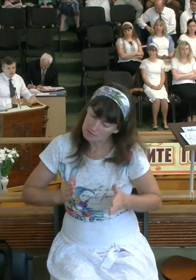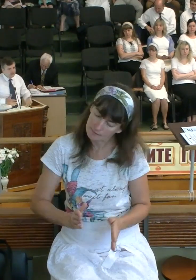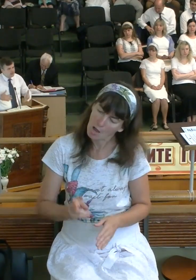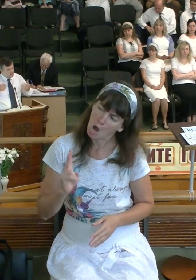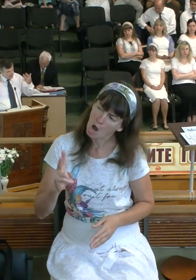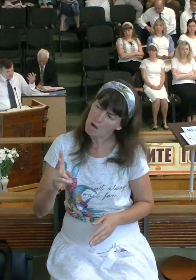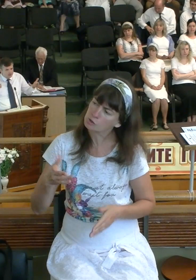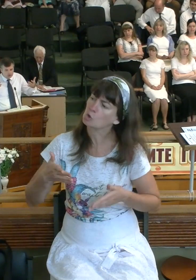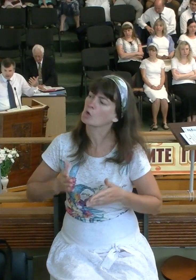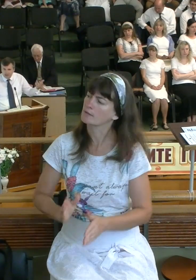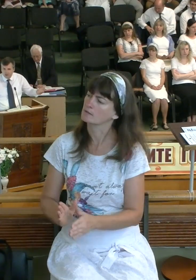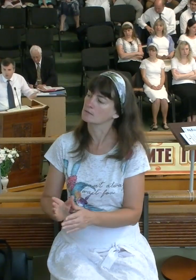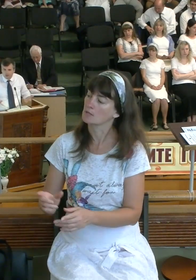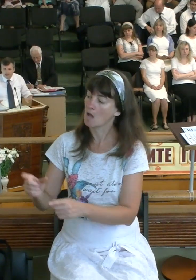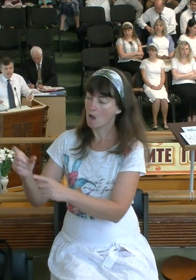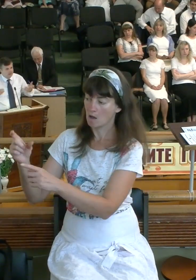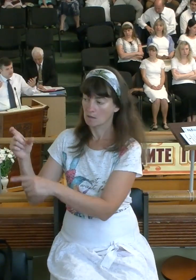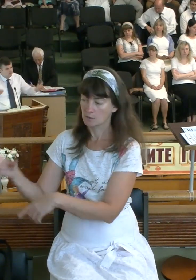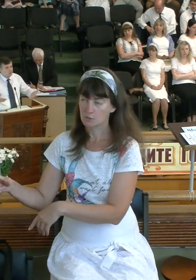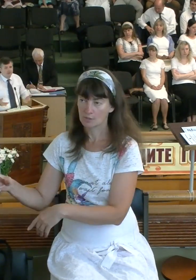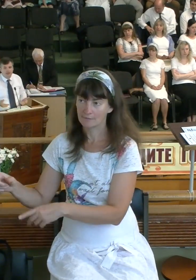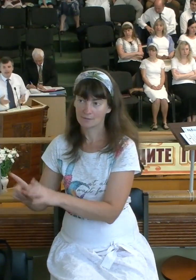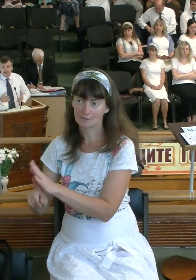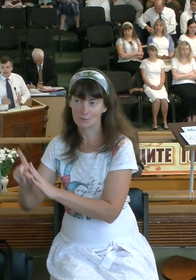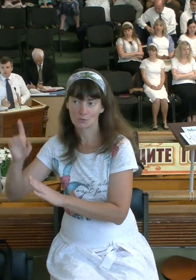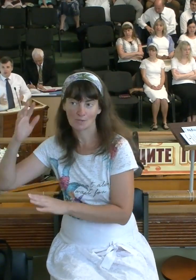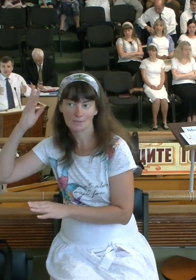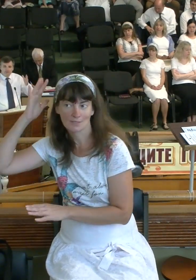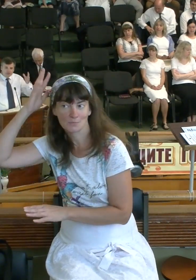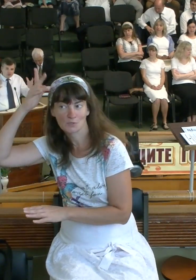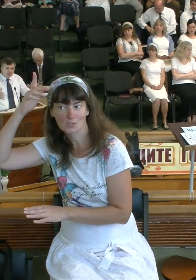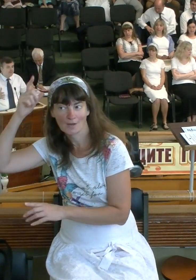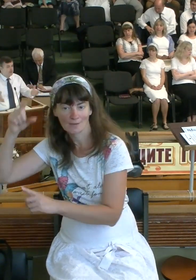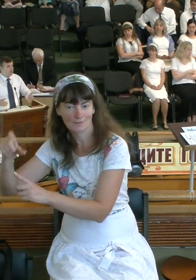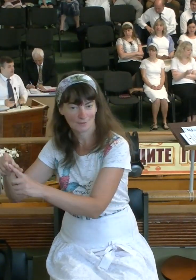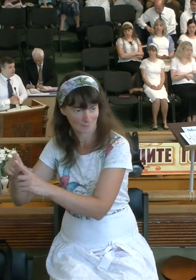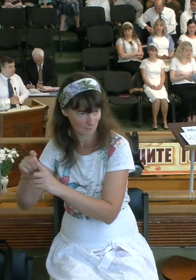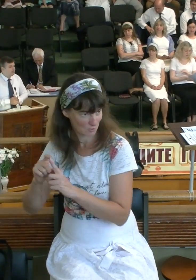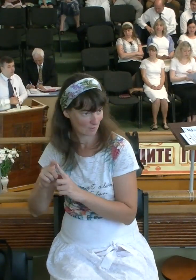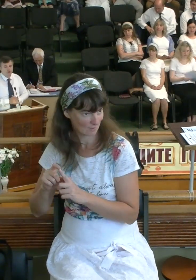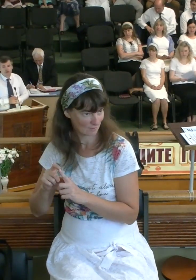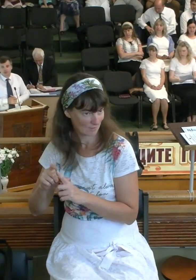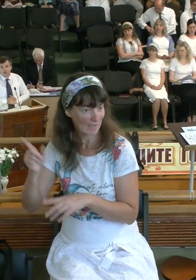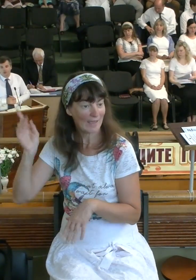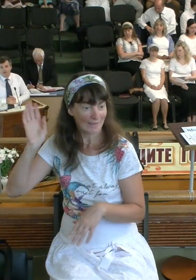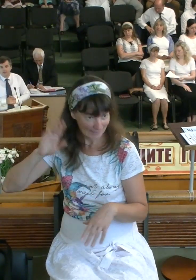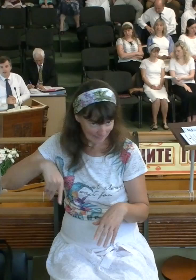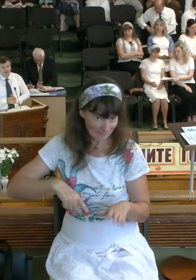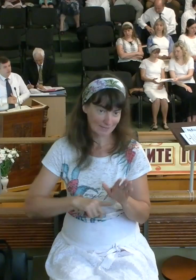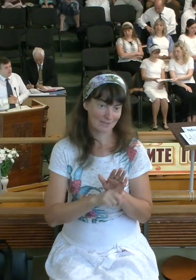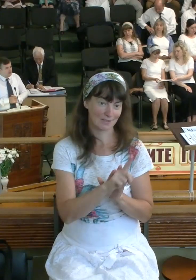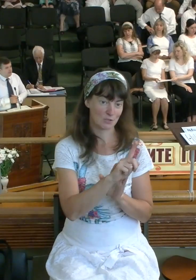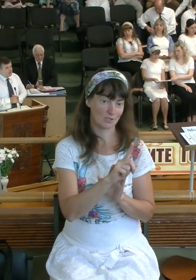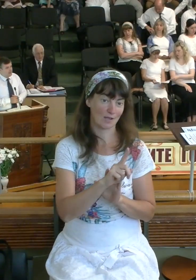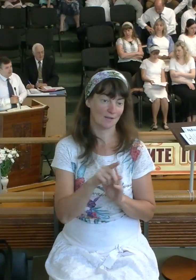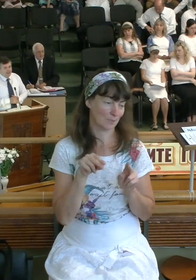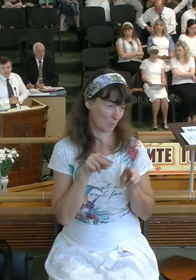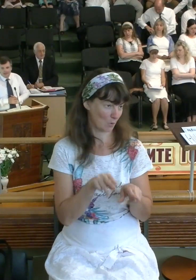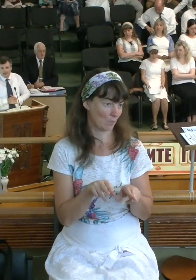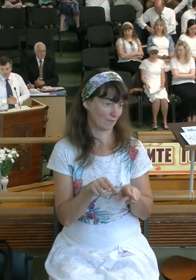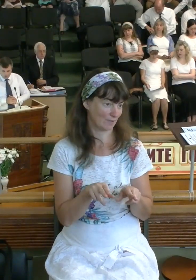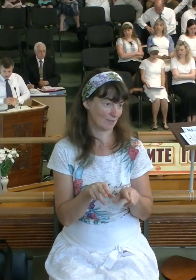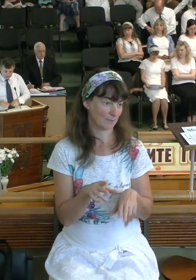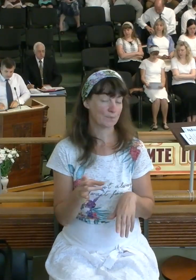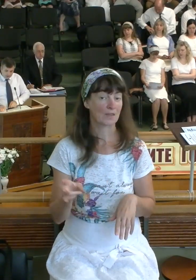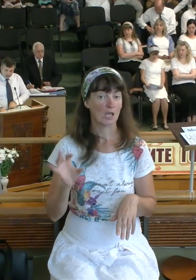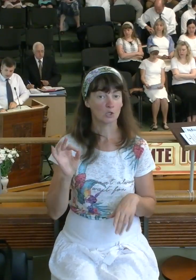родился? И люди как бы они начинали думать, они задавать вопросы, и он начинал им проповедовать Божие Слово. Но этот брат,